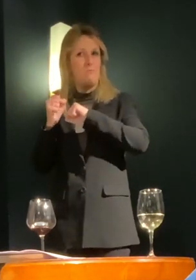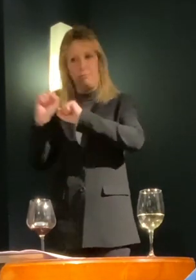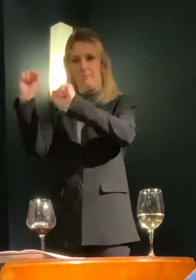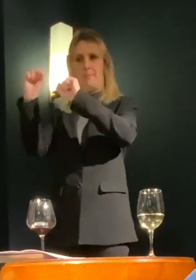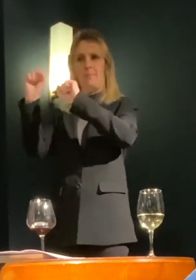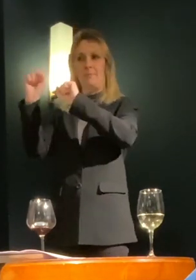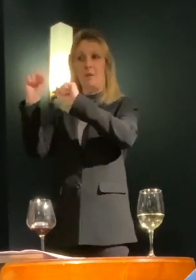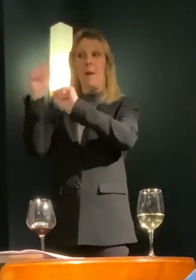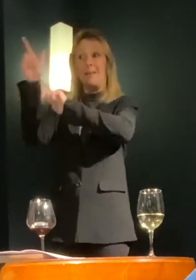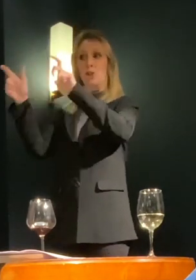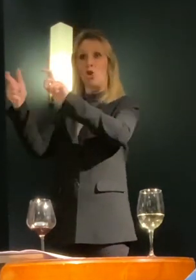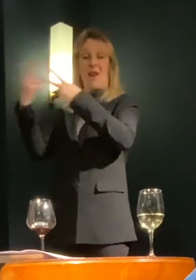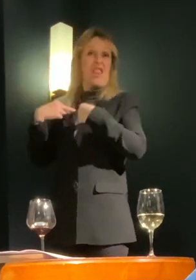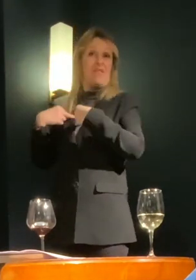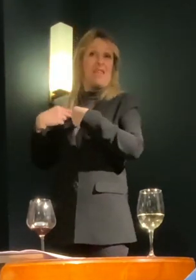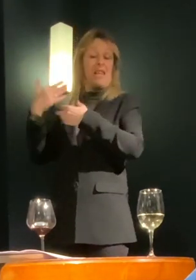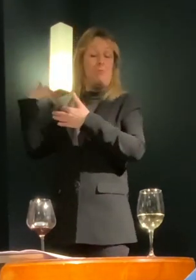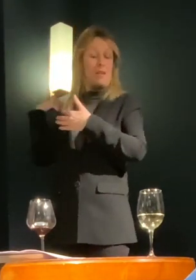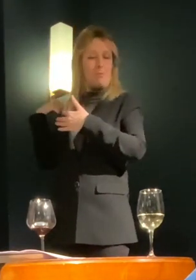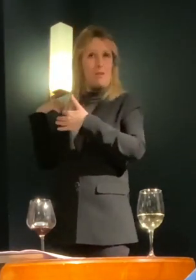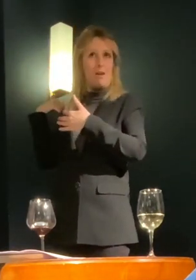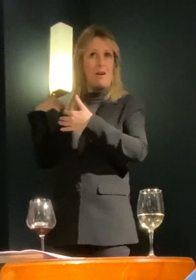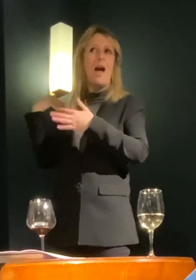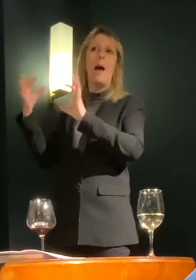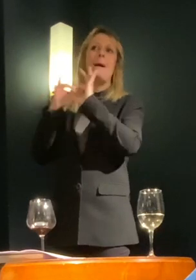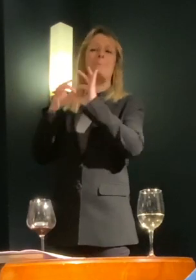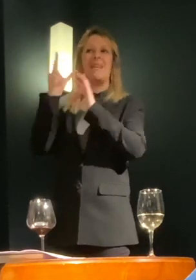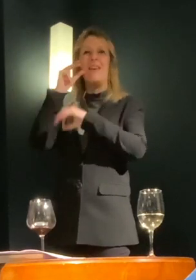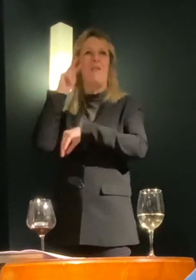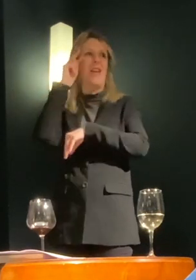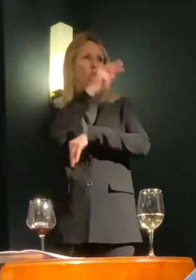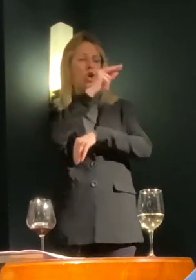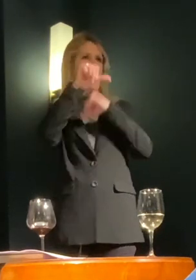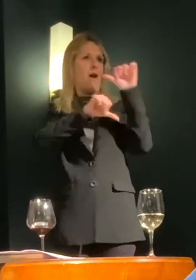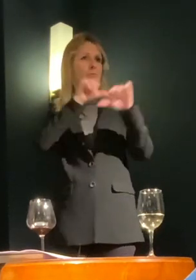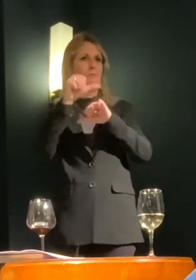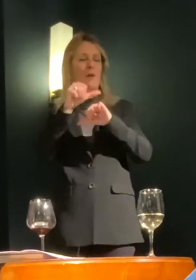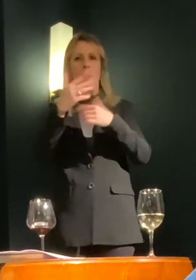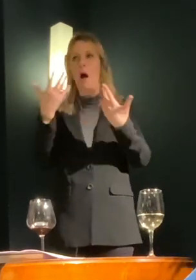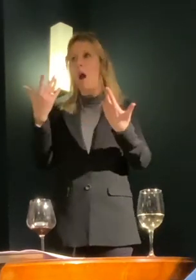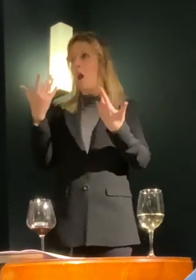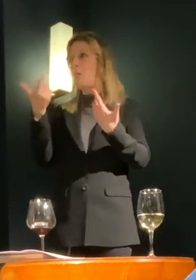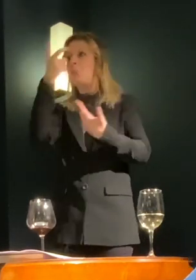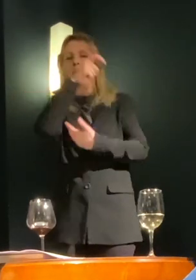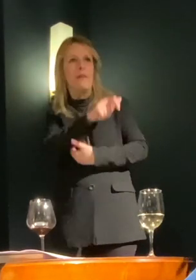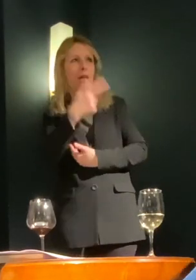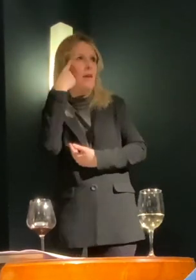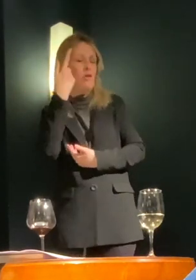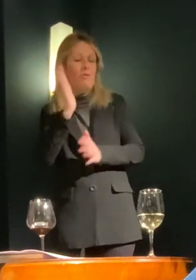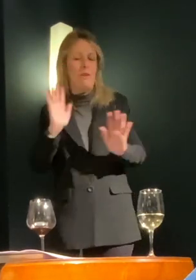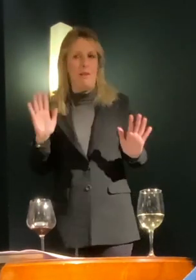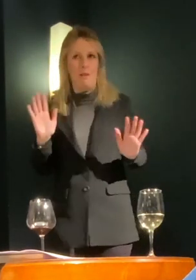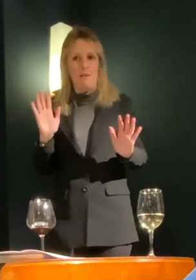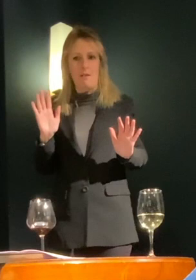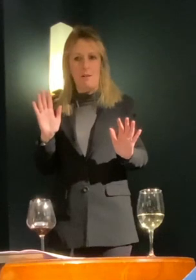facevano parte della vita di prima, per cui le amiche lo vedono cambiare senza in realtà darsi una spiegazione. E alla fine, diciamo, quando Valerio